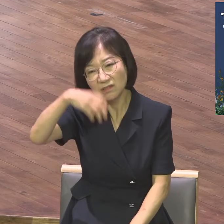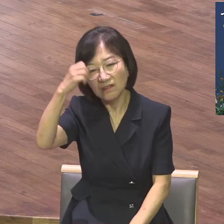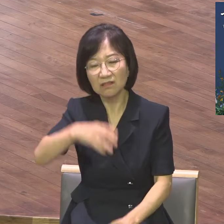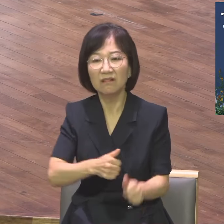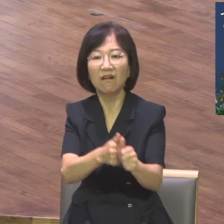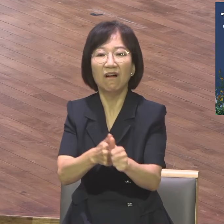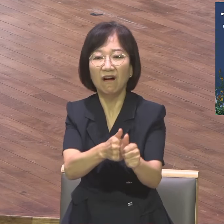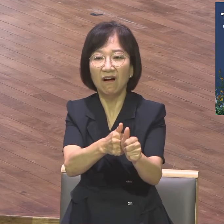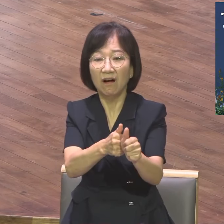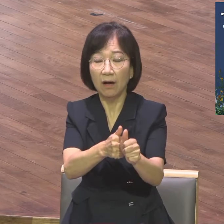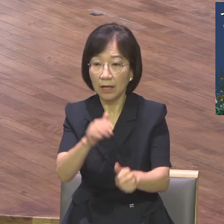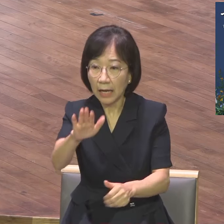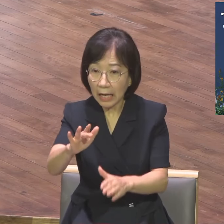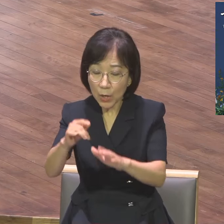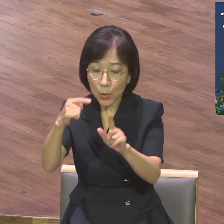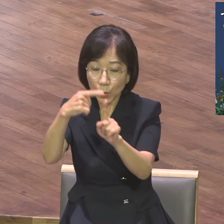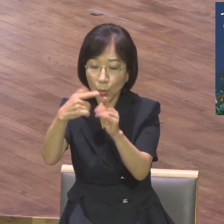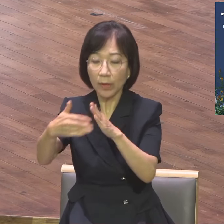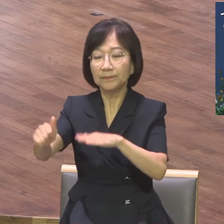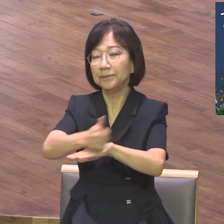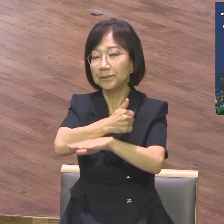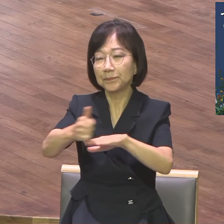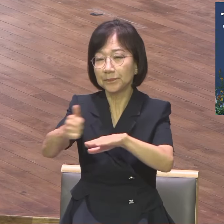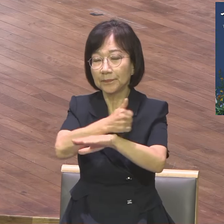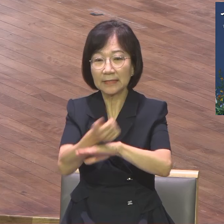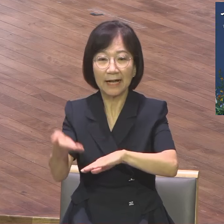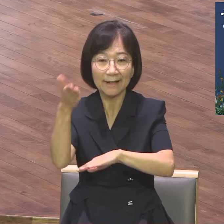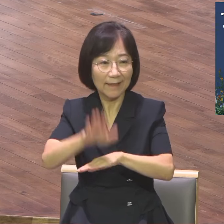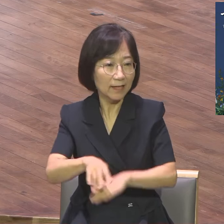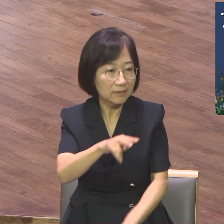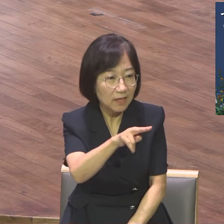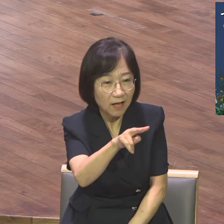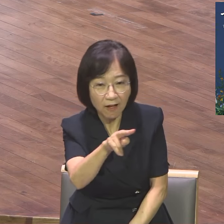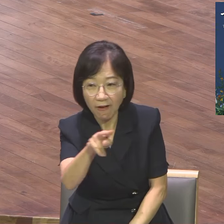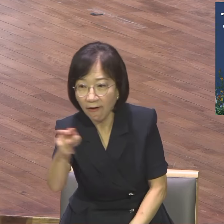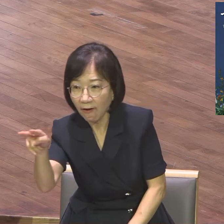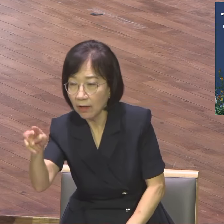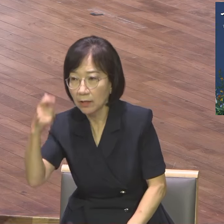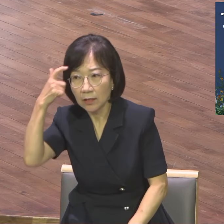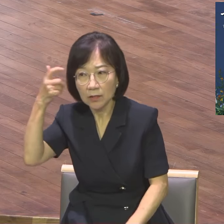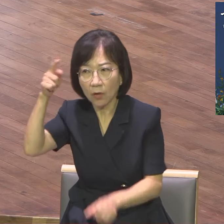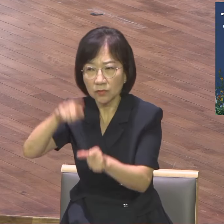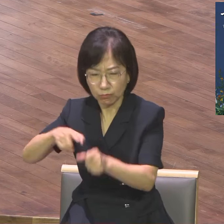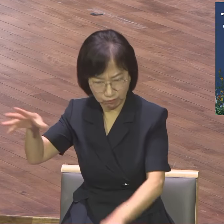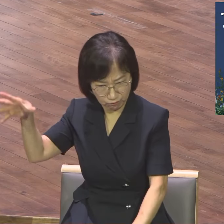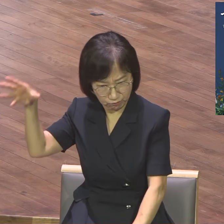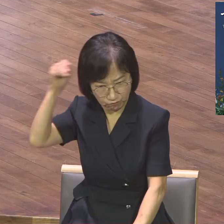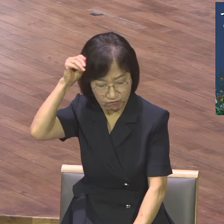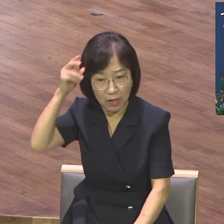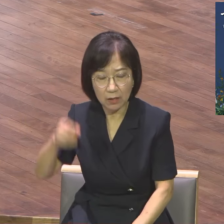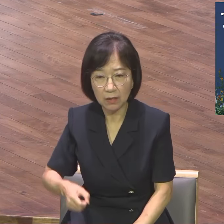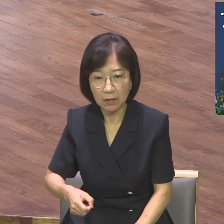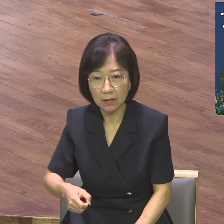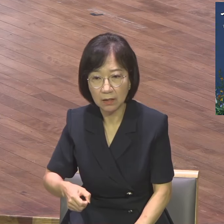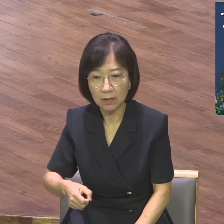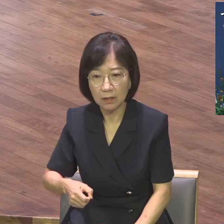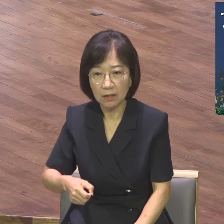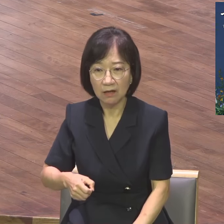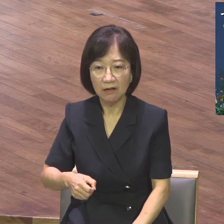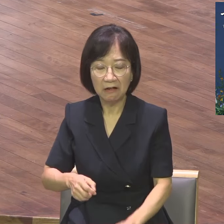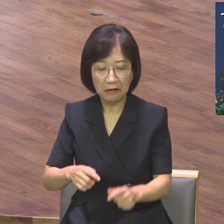교회를 다니면서도 영적 본질을 못 봐. 사람만 봐. 하나님의 말씀은 안 들려. 사람 말만 들려.